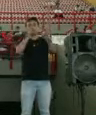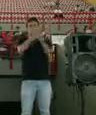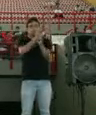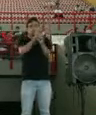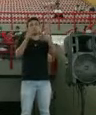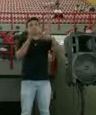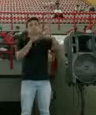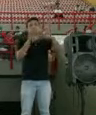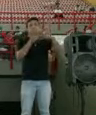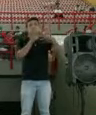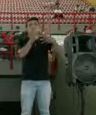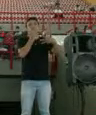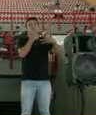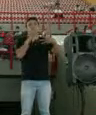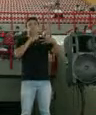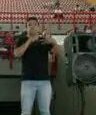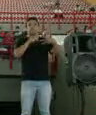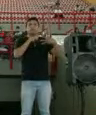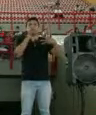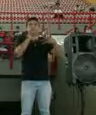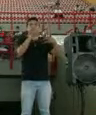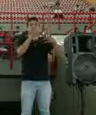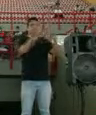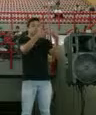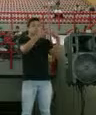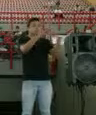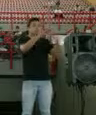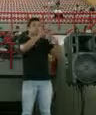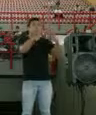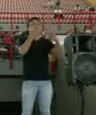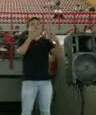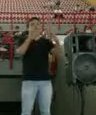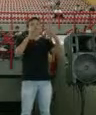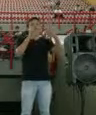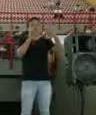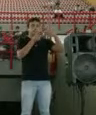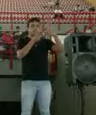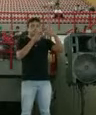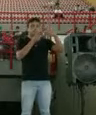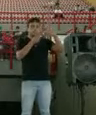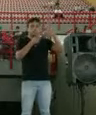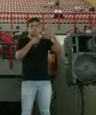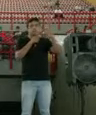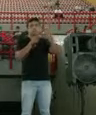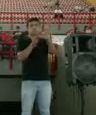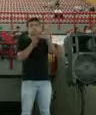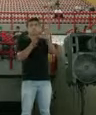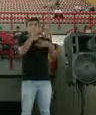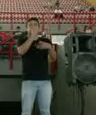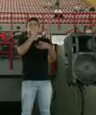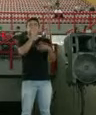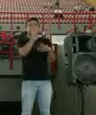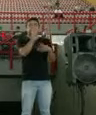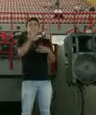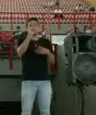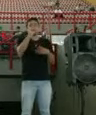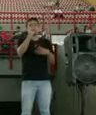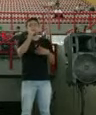causa, comer muita fonte de quê? Proteína, carne, queijo. Segunda causa, beber pouca